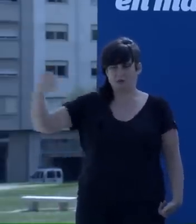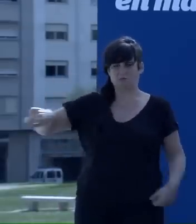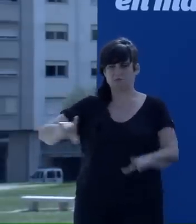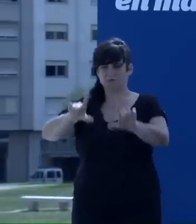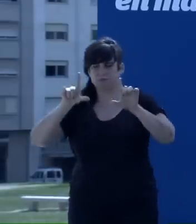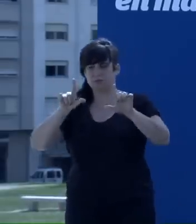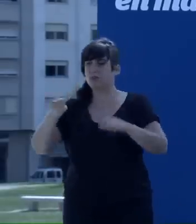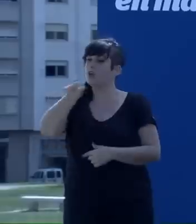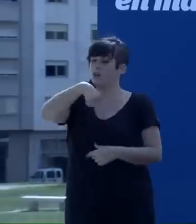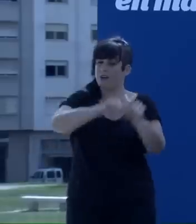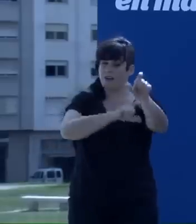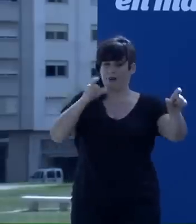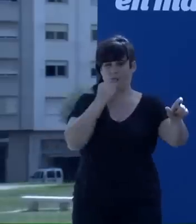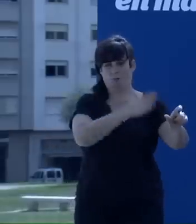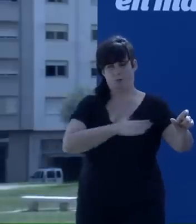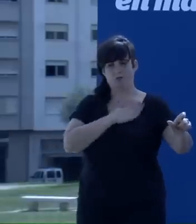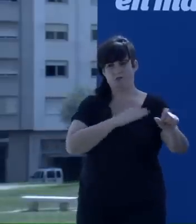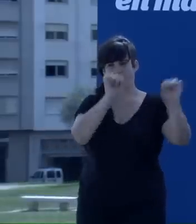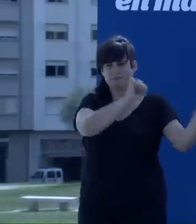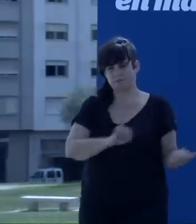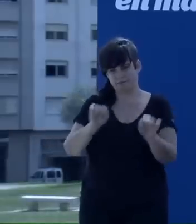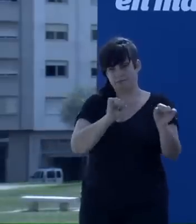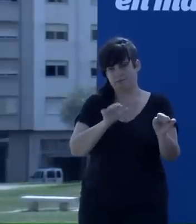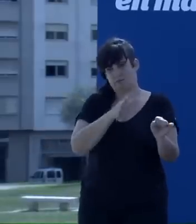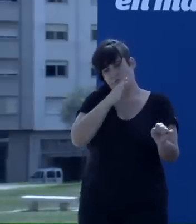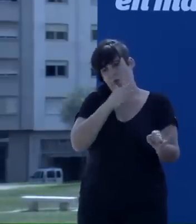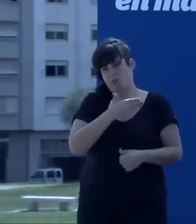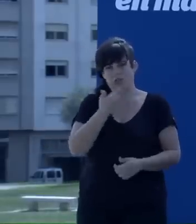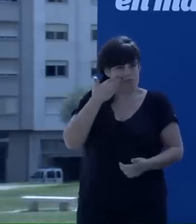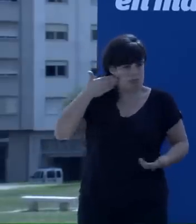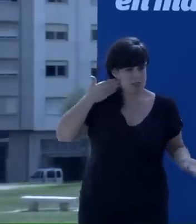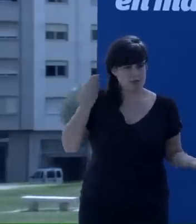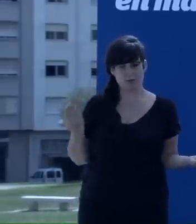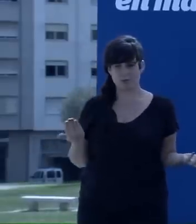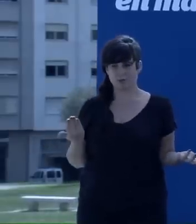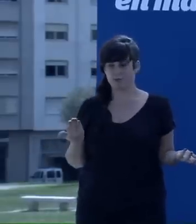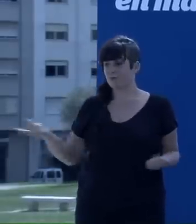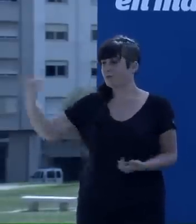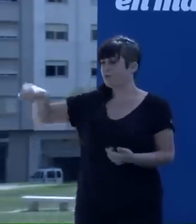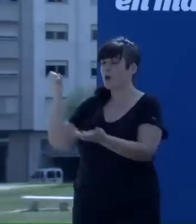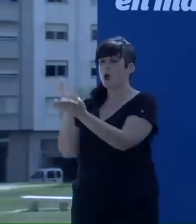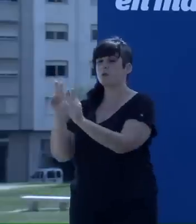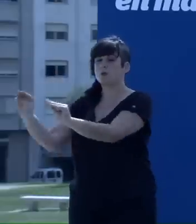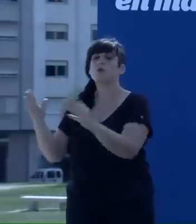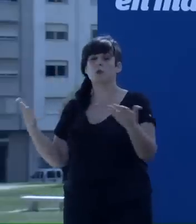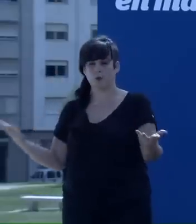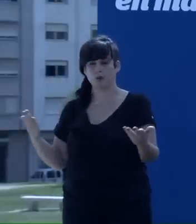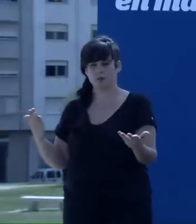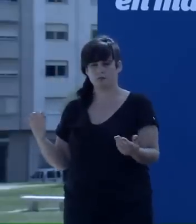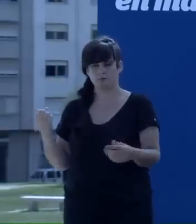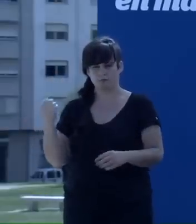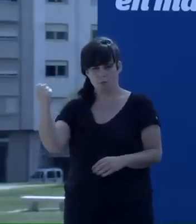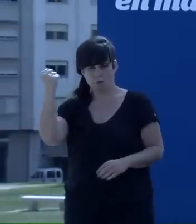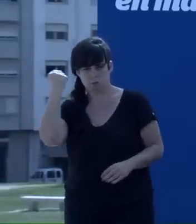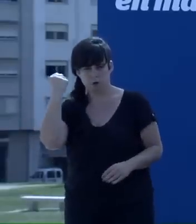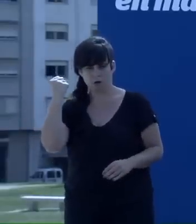da xente, pola xente de ben, pola súa honradez, pola súa dignidade. Eles apostan por exercer o poder